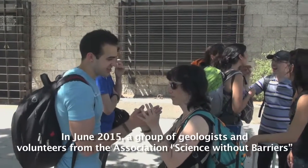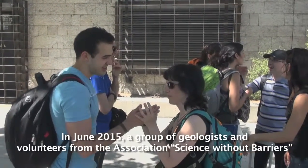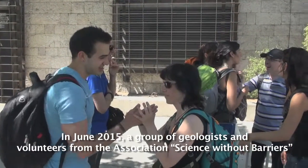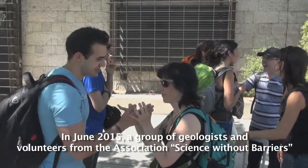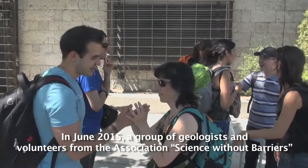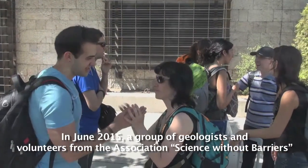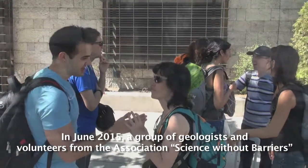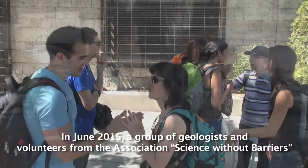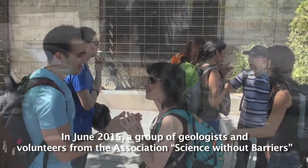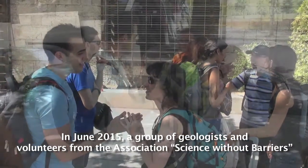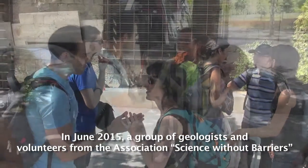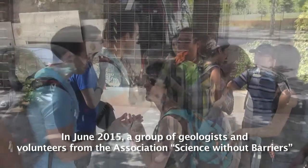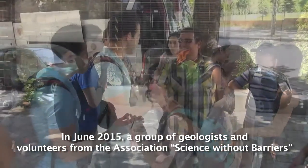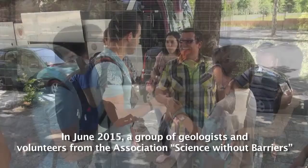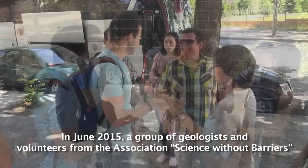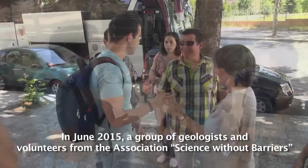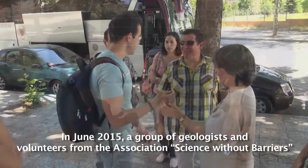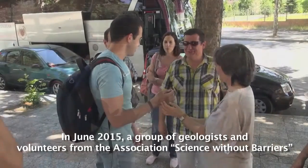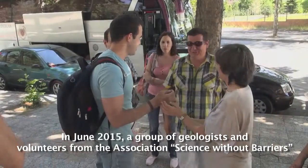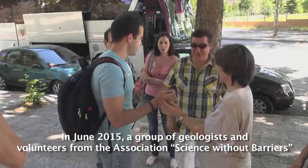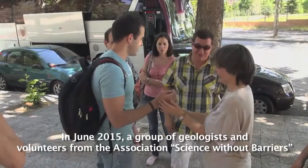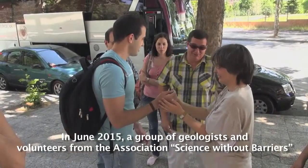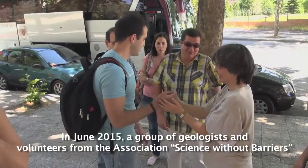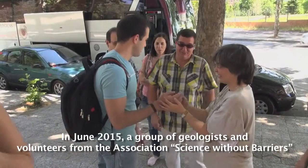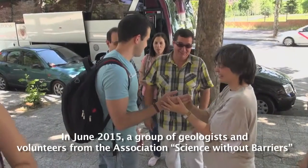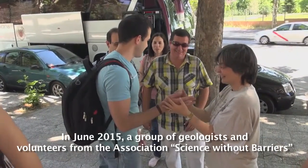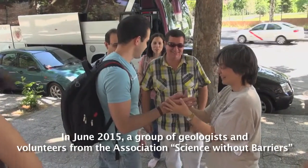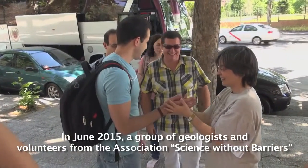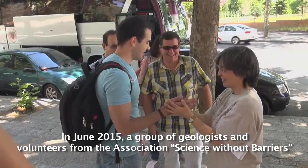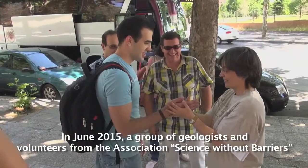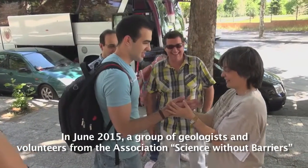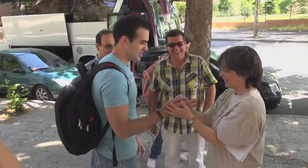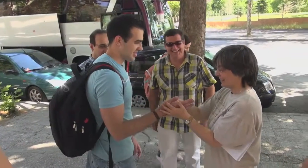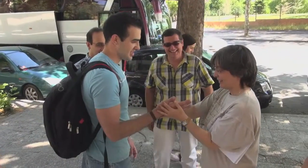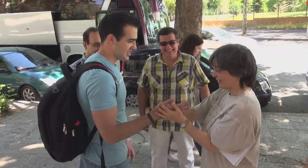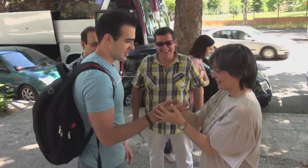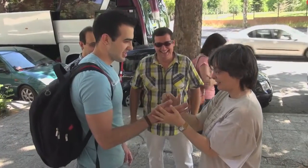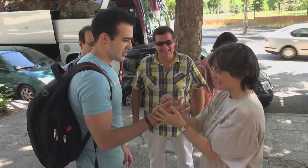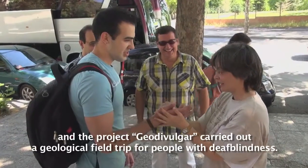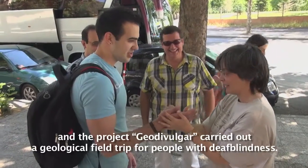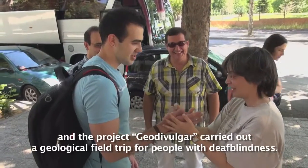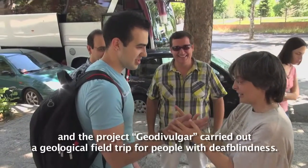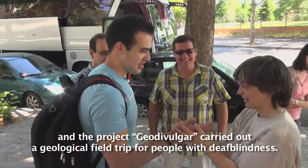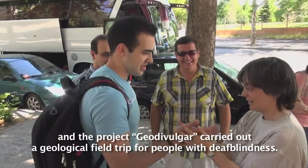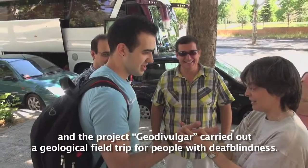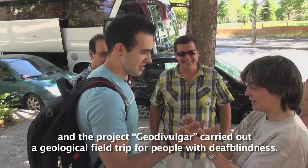En junio de 2015, un grupo de geólogos y voluntarios de la Asociación Ciencias Sin Barreras y del proyecto